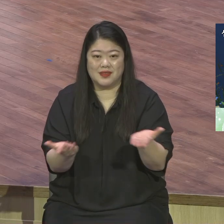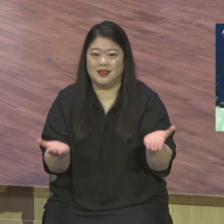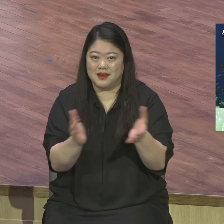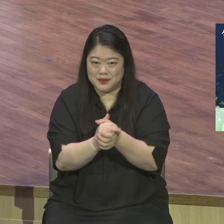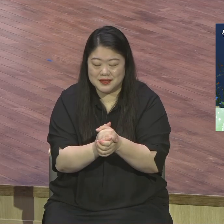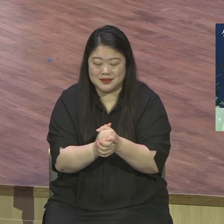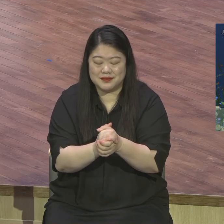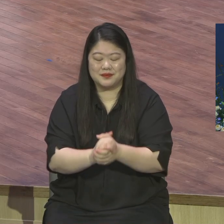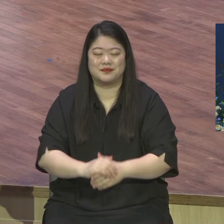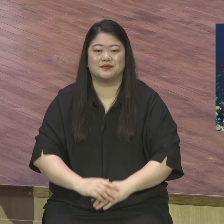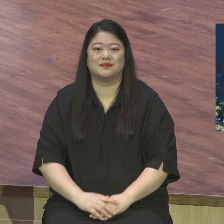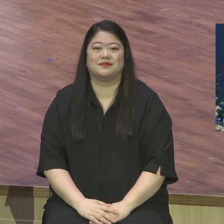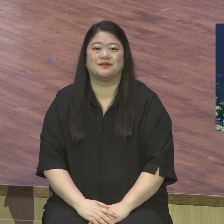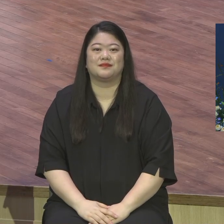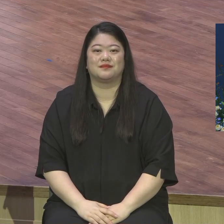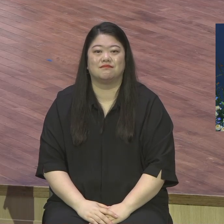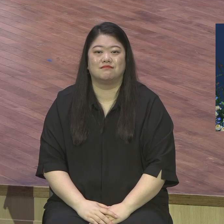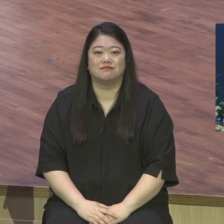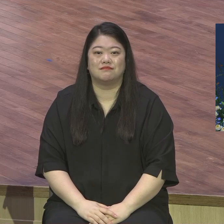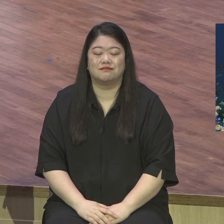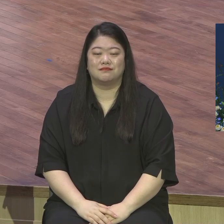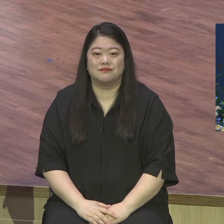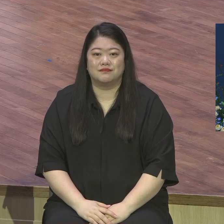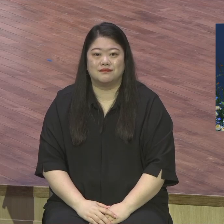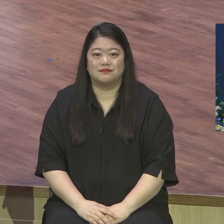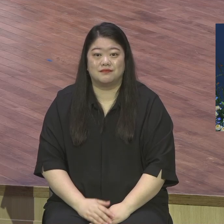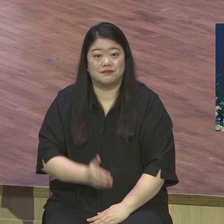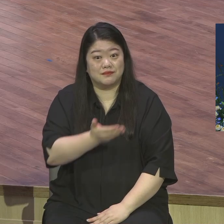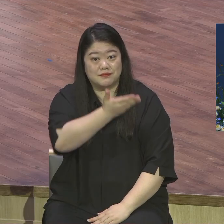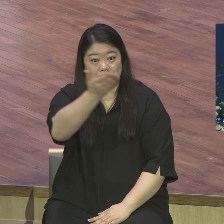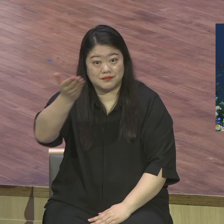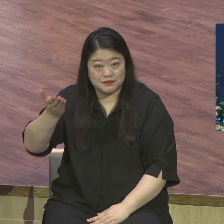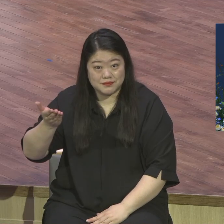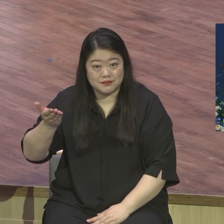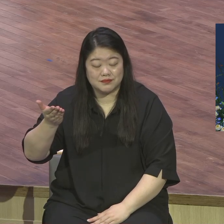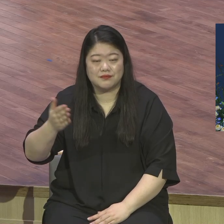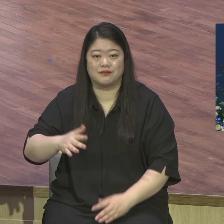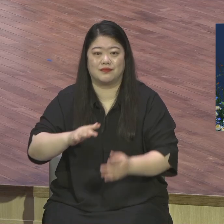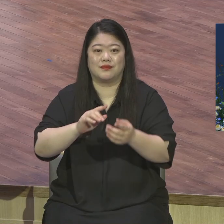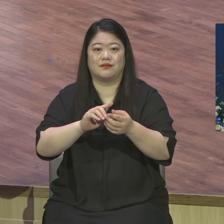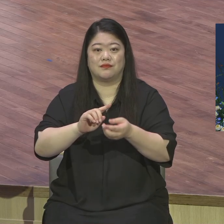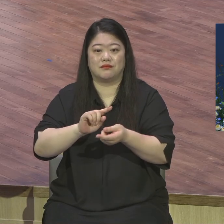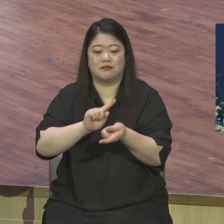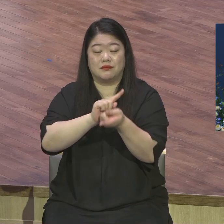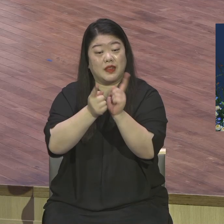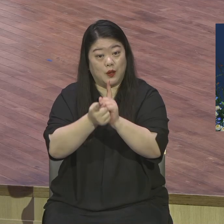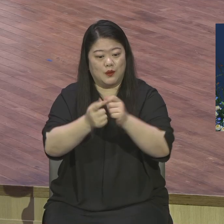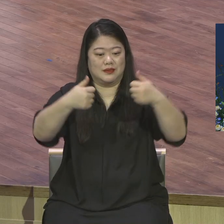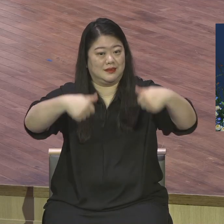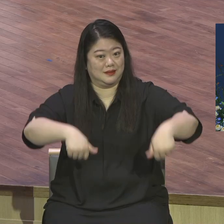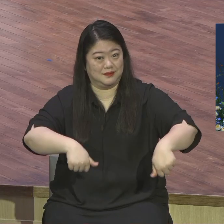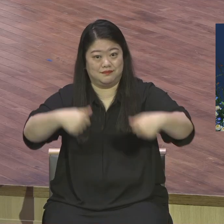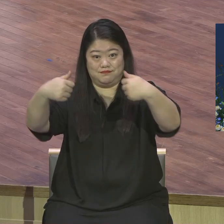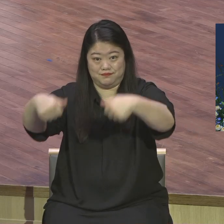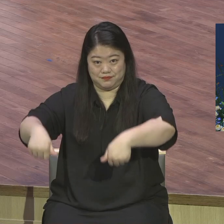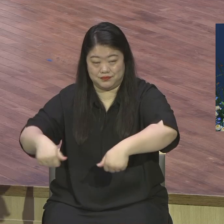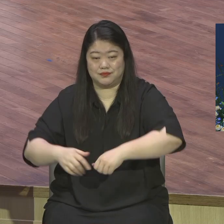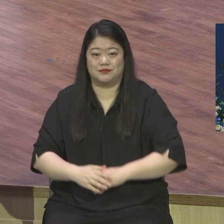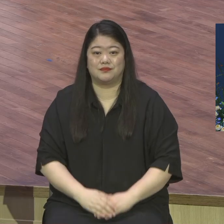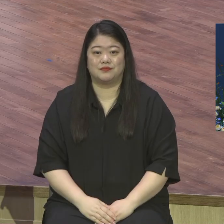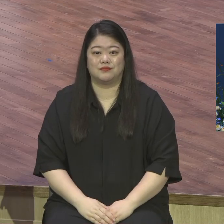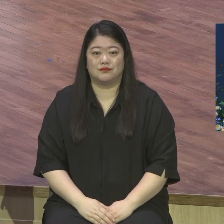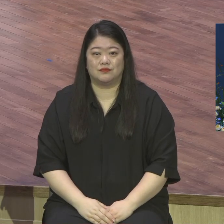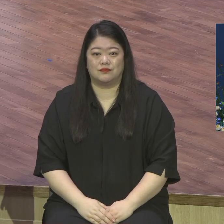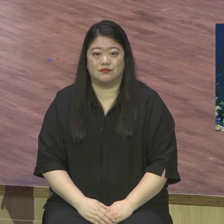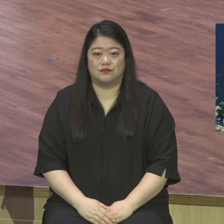아멘. 우리 해외의 성도들 온라인 예배를 다 되는 성도들 서로 다 인사합시다. 주님 앞에